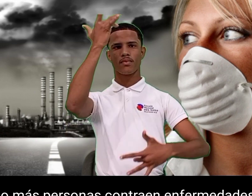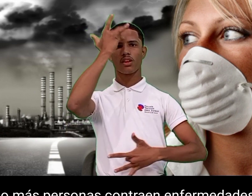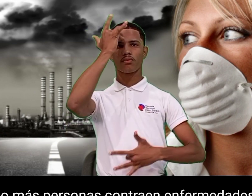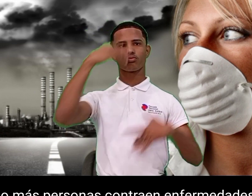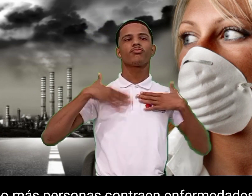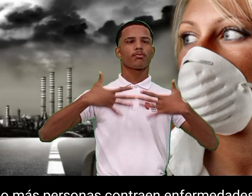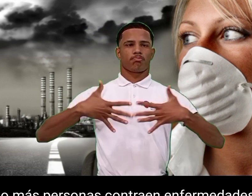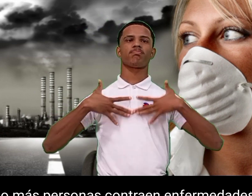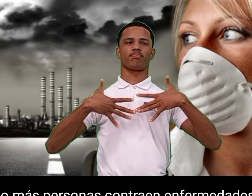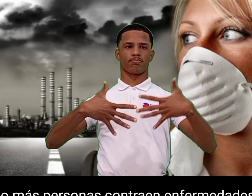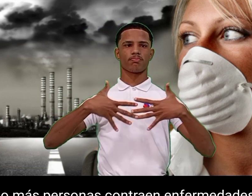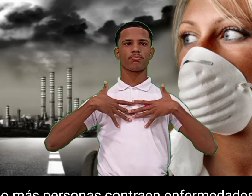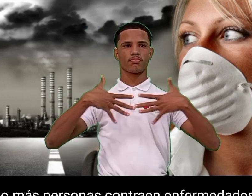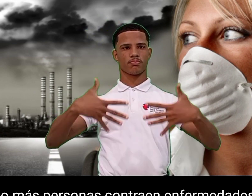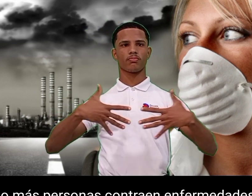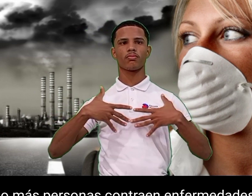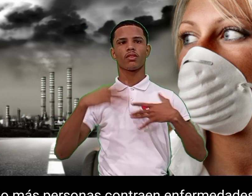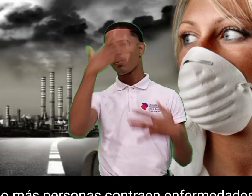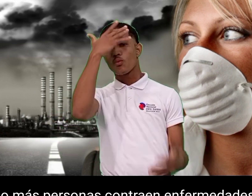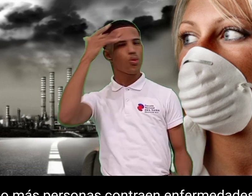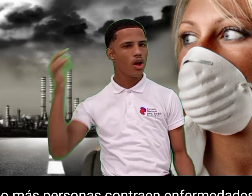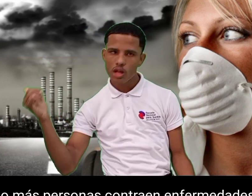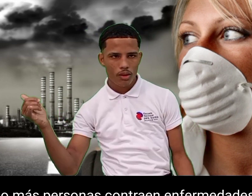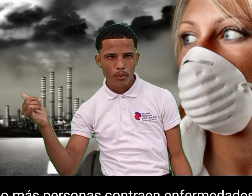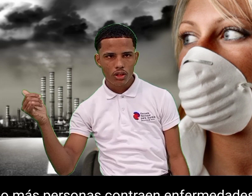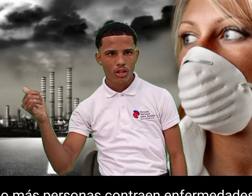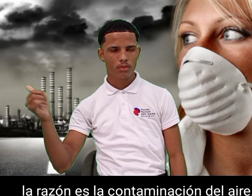contraen enfermedades respiratorias